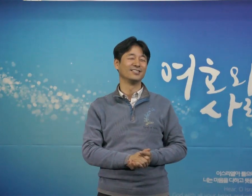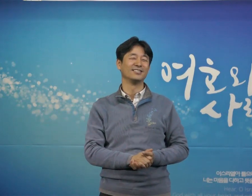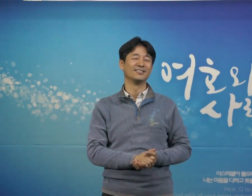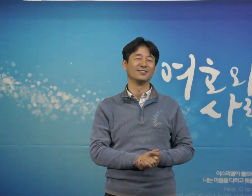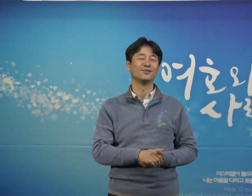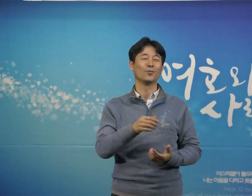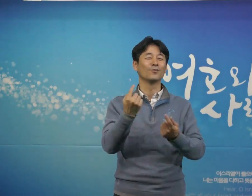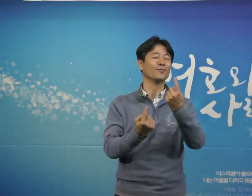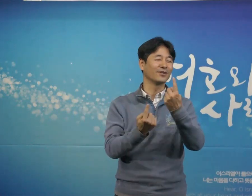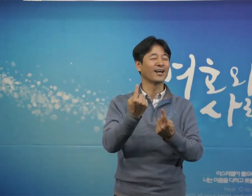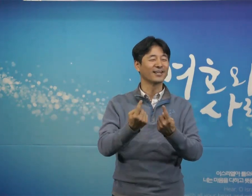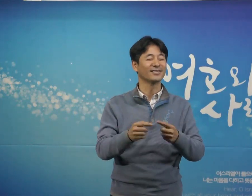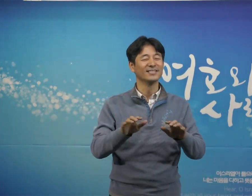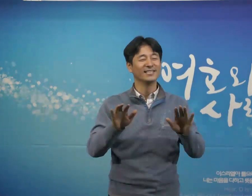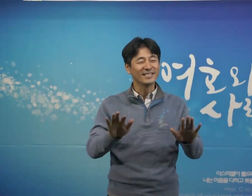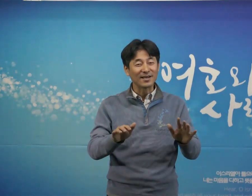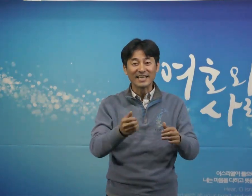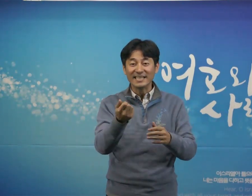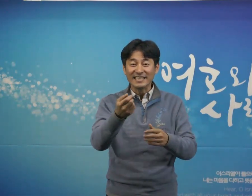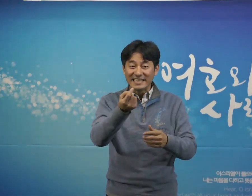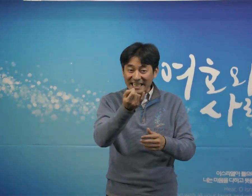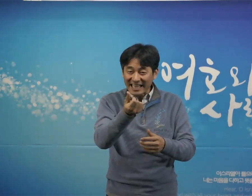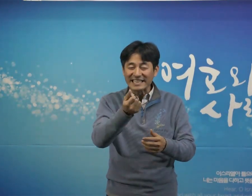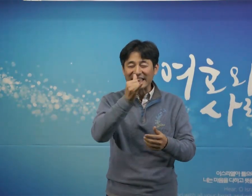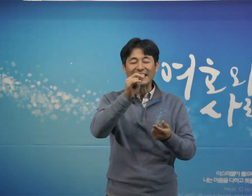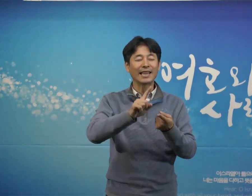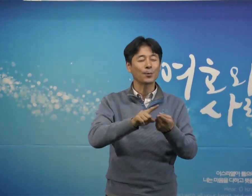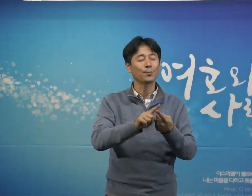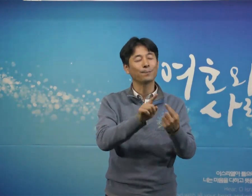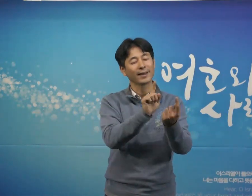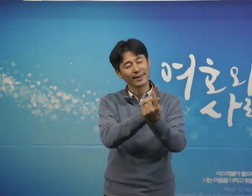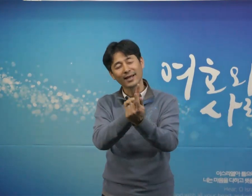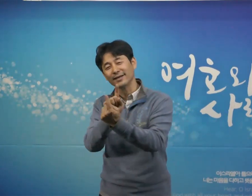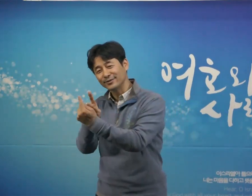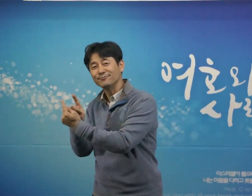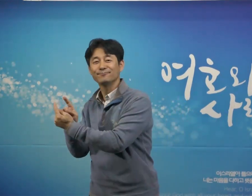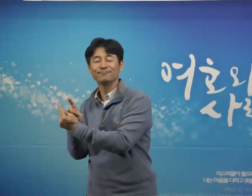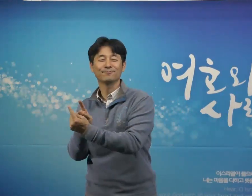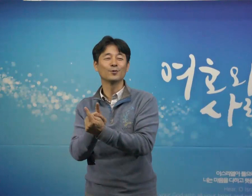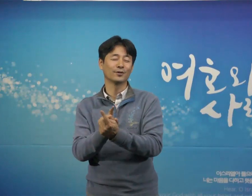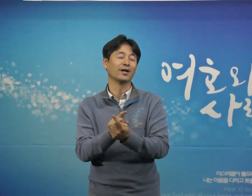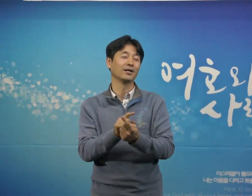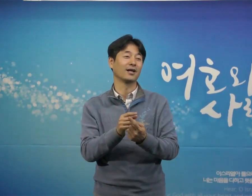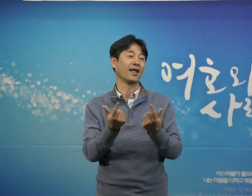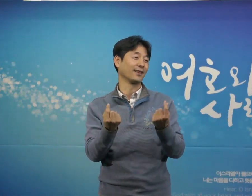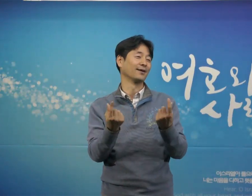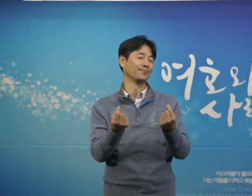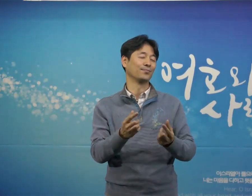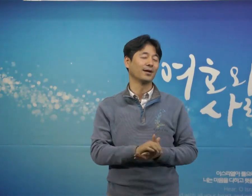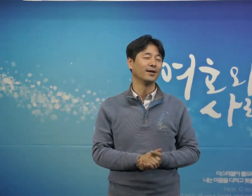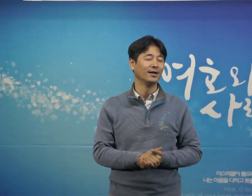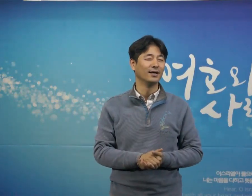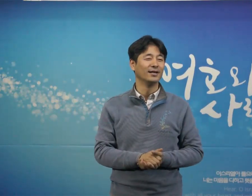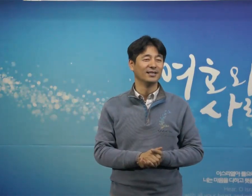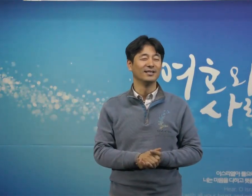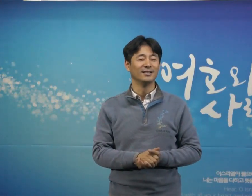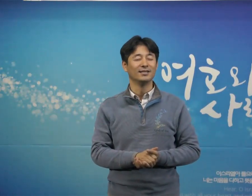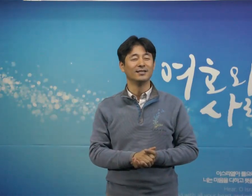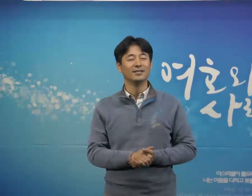교제할 시간들이 많이 부족하겠죠. 그런데 그보다 작은 이 모습 그대로 우리가 만나서 교제할 수